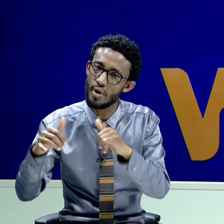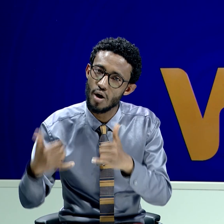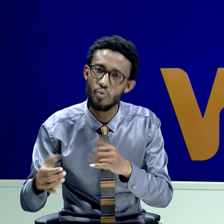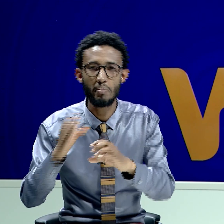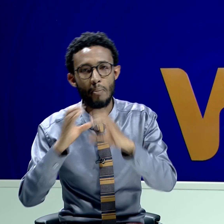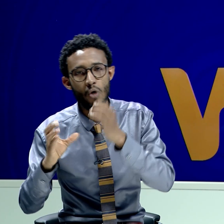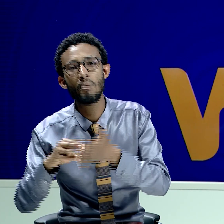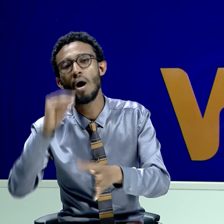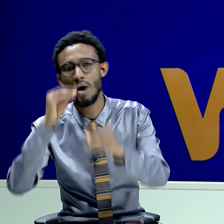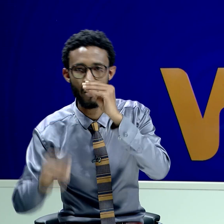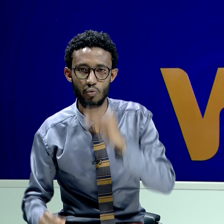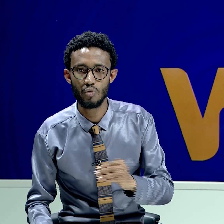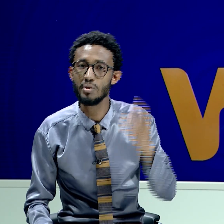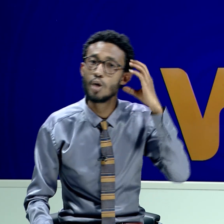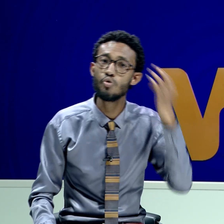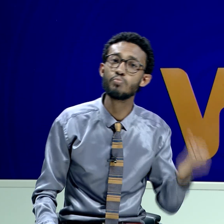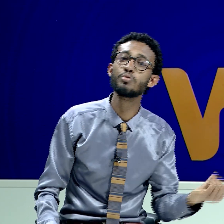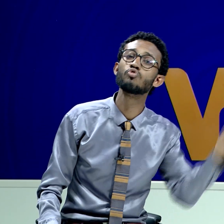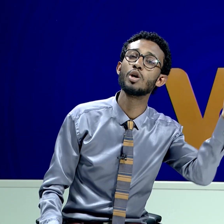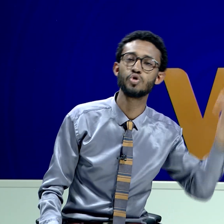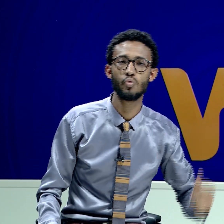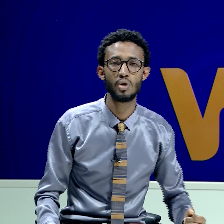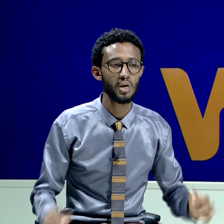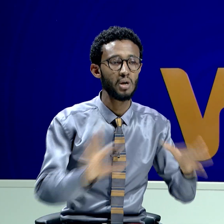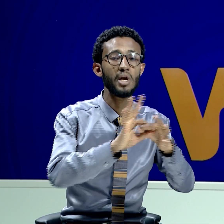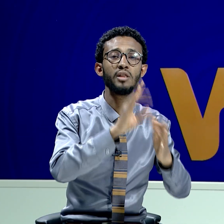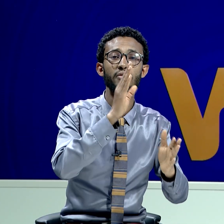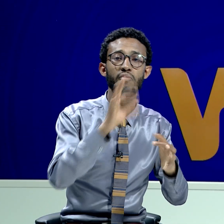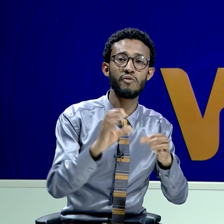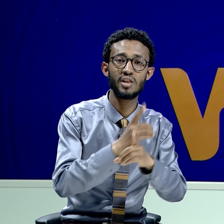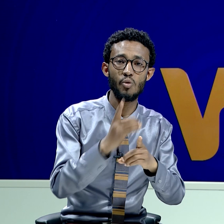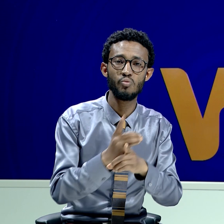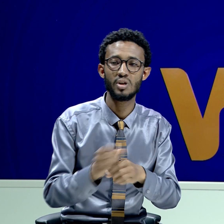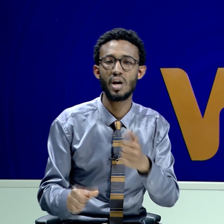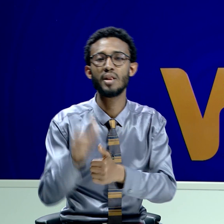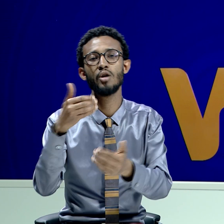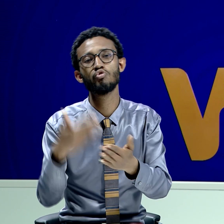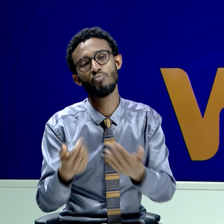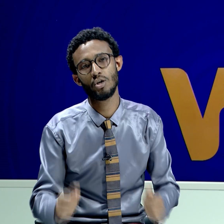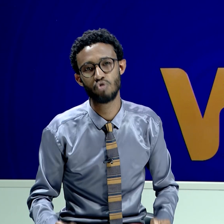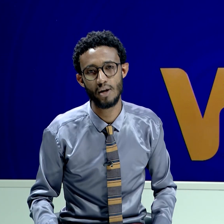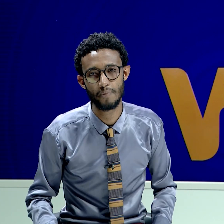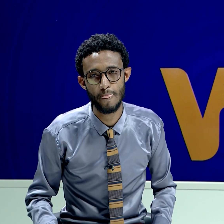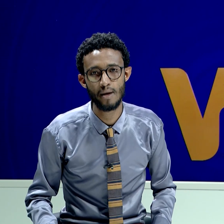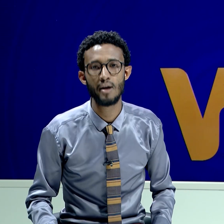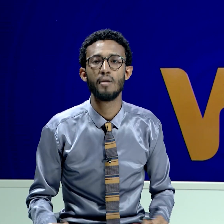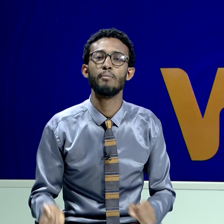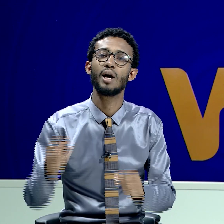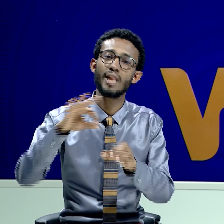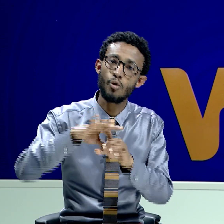ይጫወታሉ፣ ይግባባሉ፣ ይማማራሉ። የሚሰሙት ብዙ ናቸው። ህብረት ፈጥረው ጥቃት ያደርሱባቸዋል።